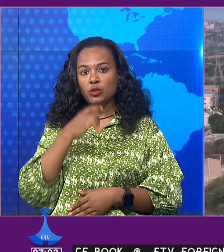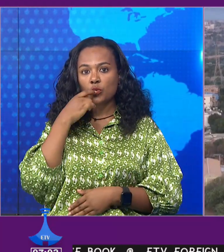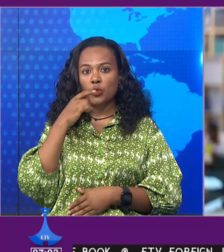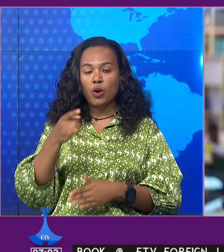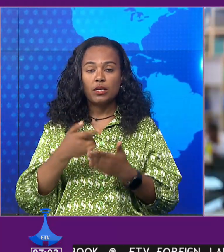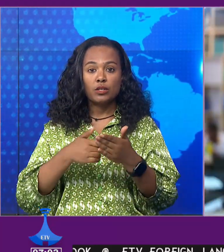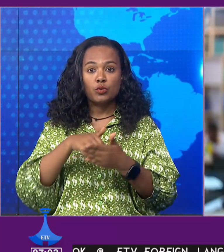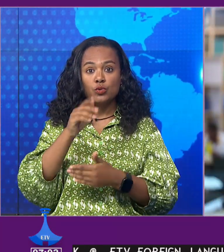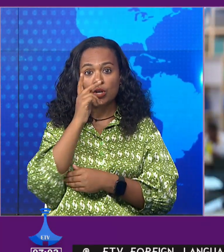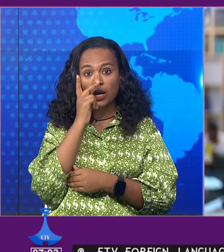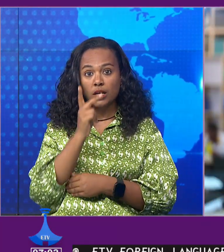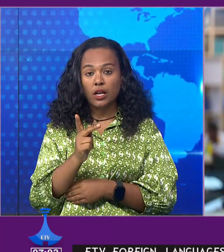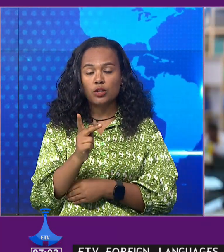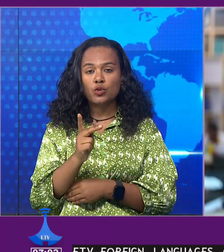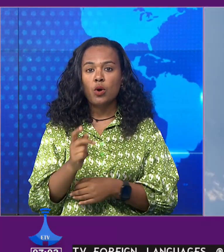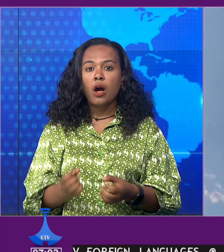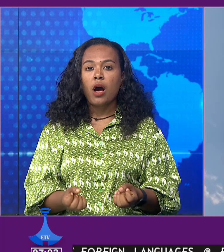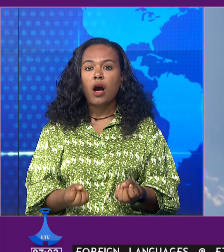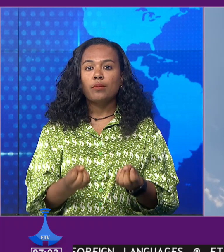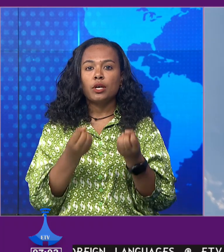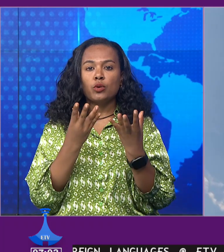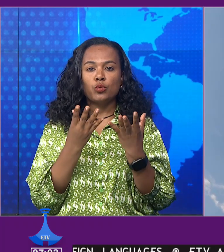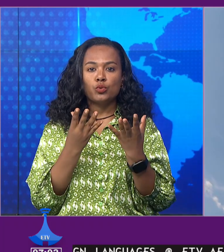ከዚያ ውጭ ያየናቸው አብዛኛው